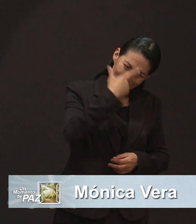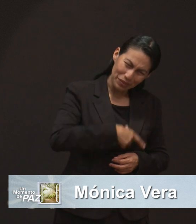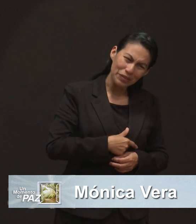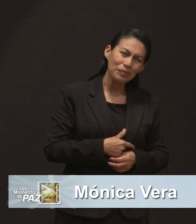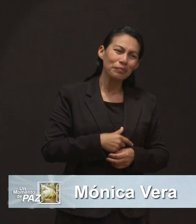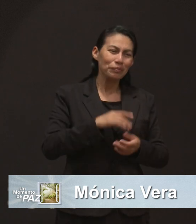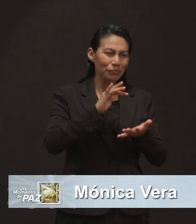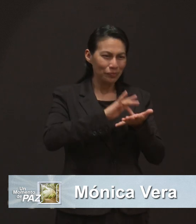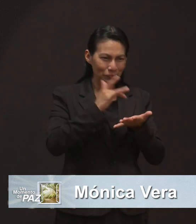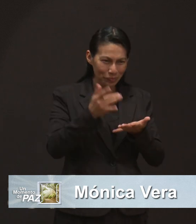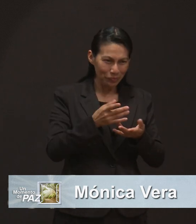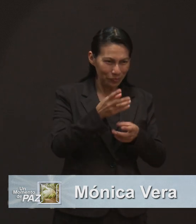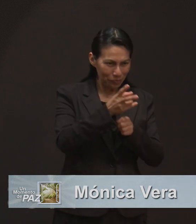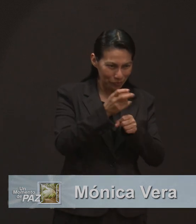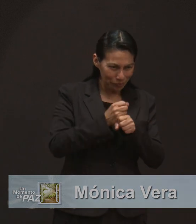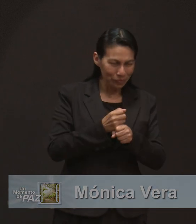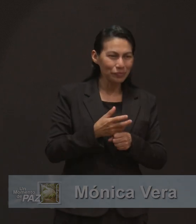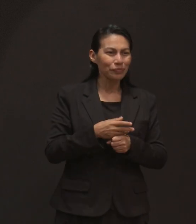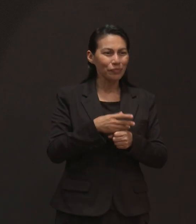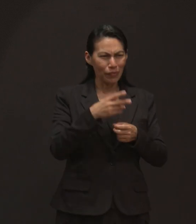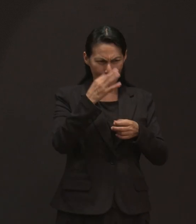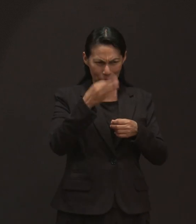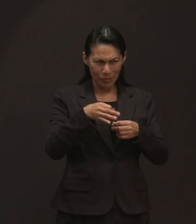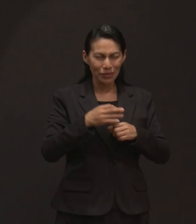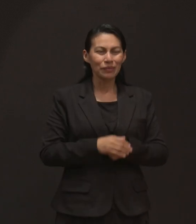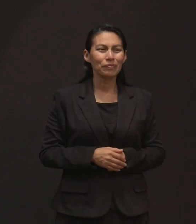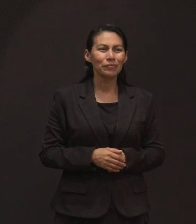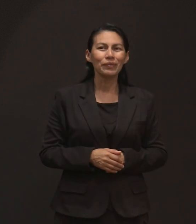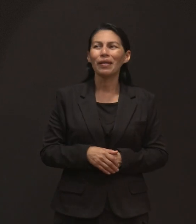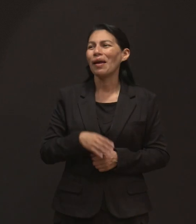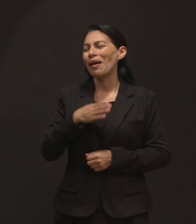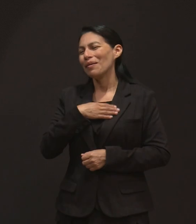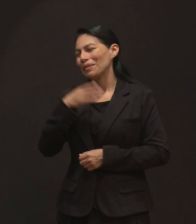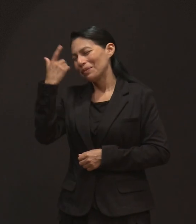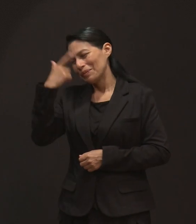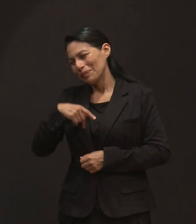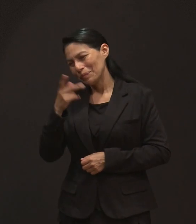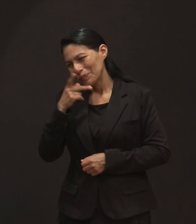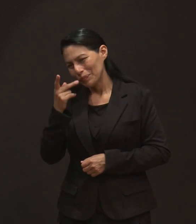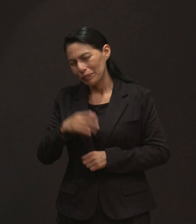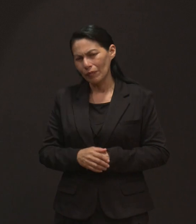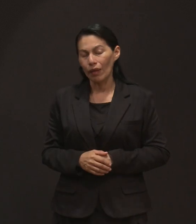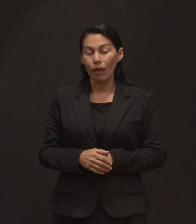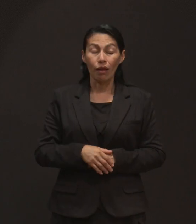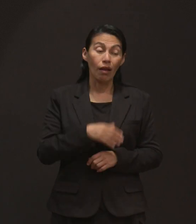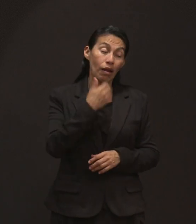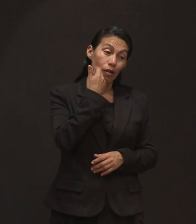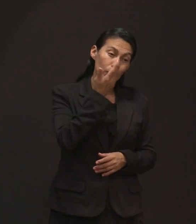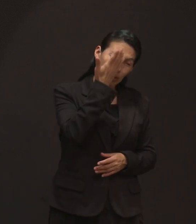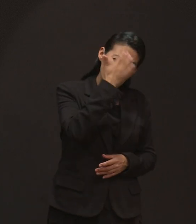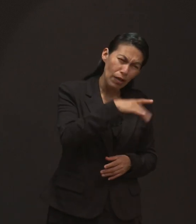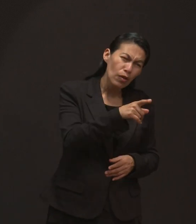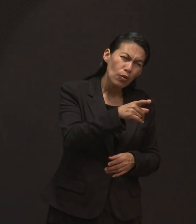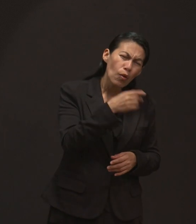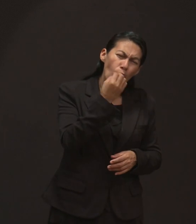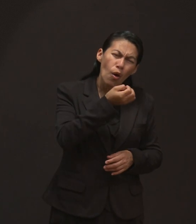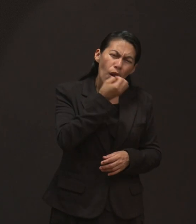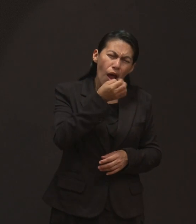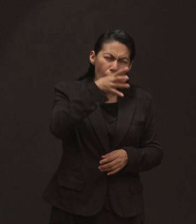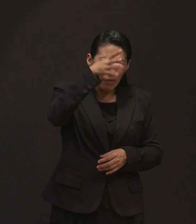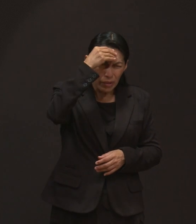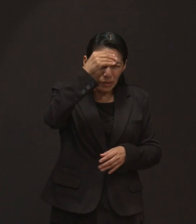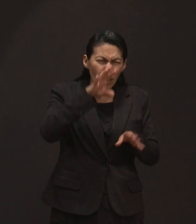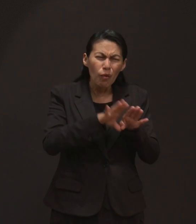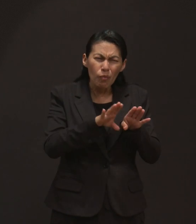con nosotros y acceder a nuestra invitación. Queremos conocer, ¿cómo aprendiste a orar en tu